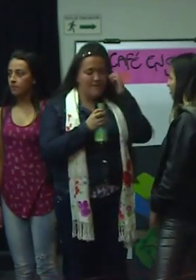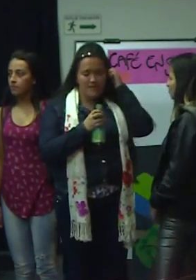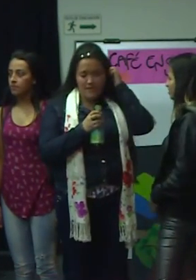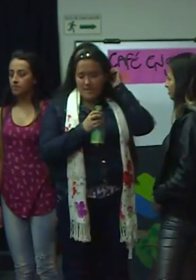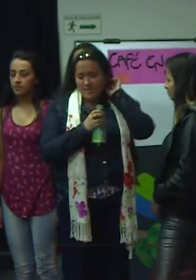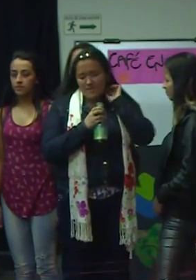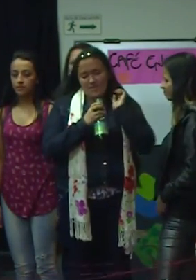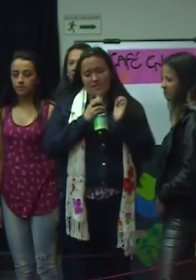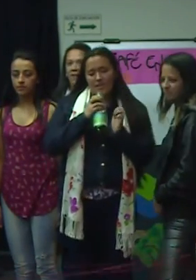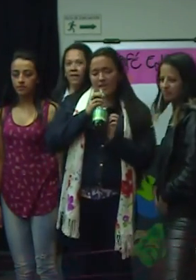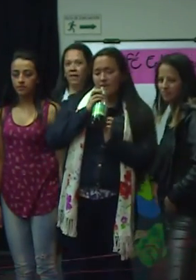la bolita de lana.